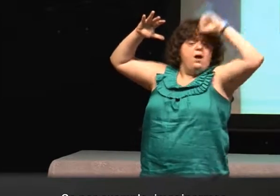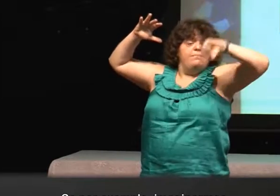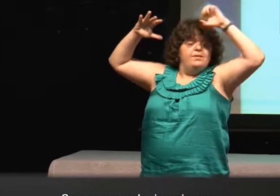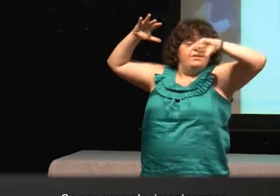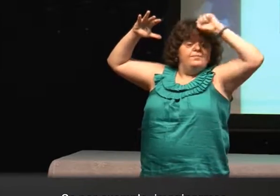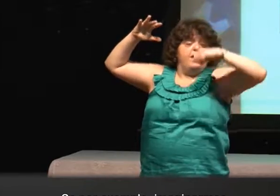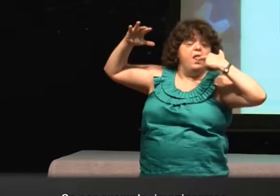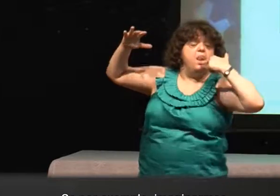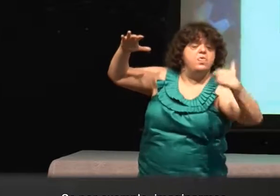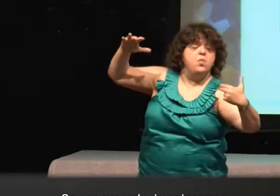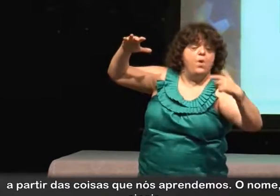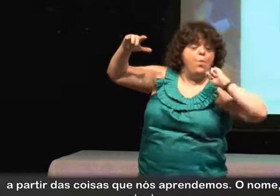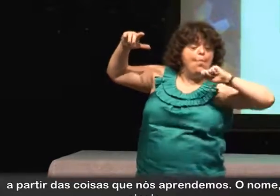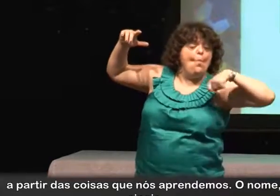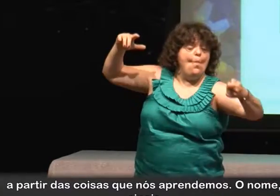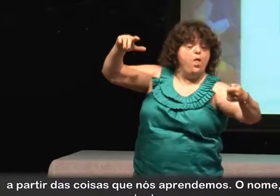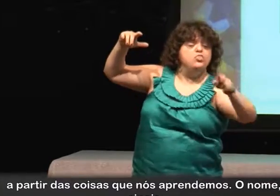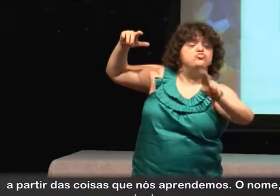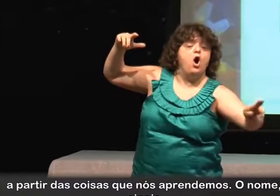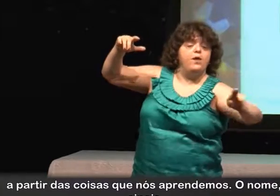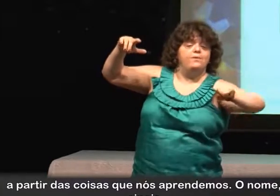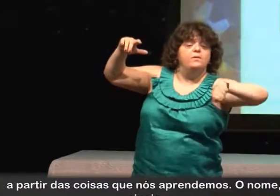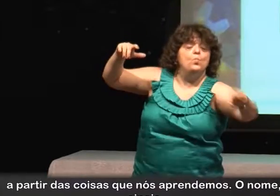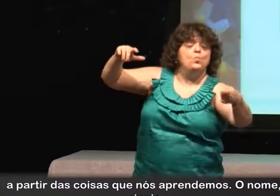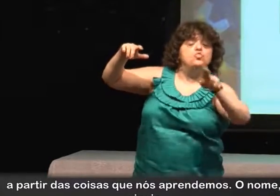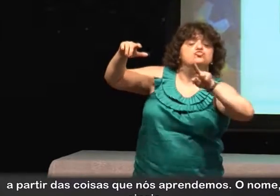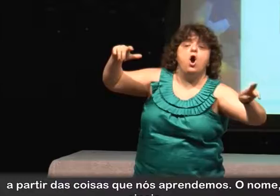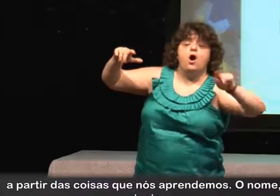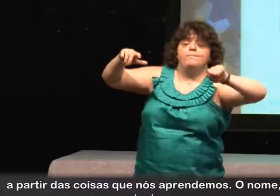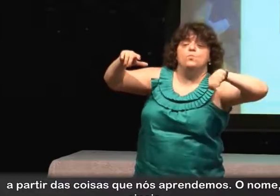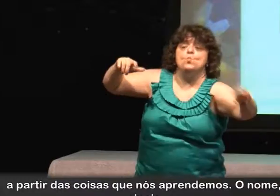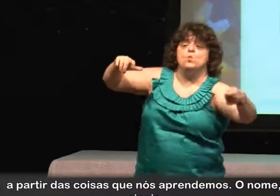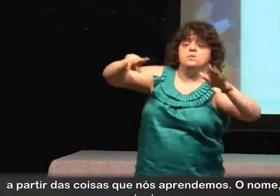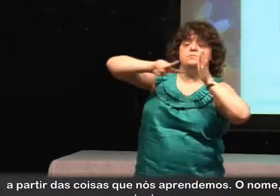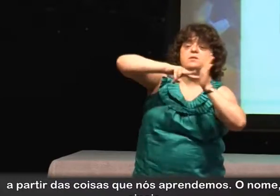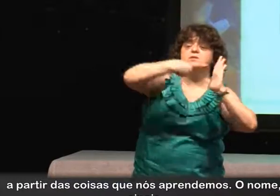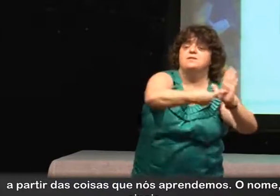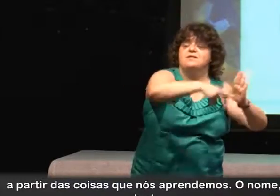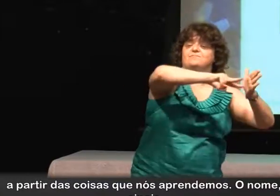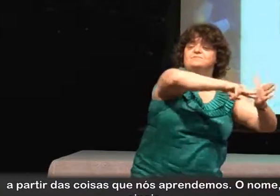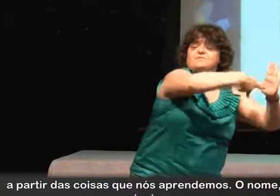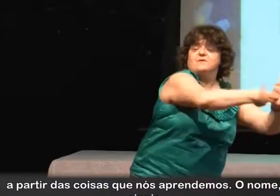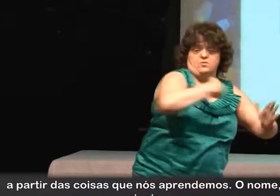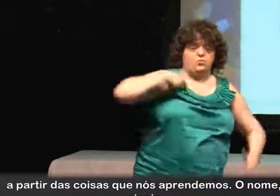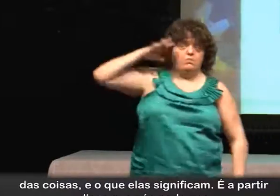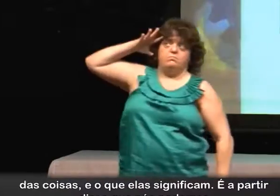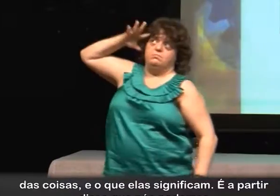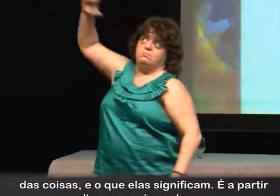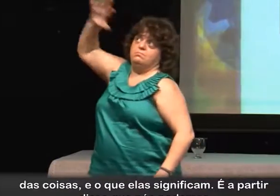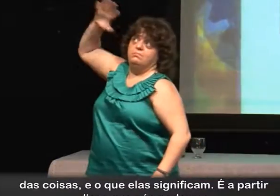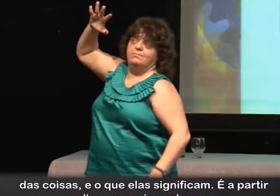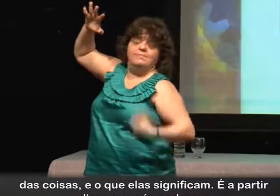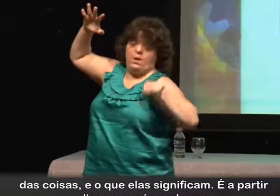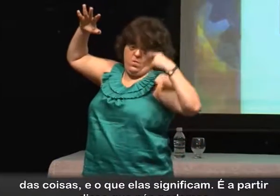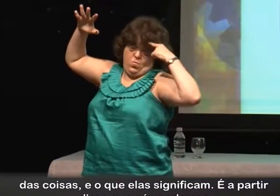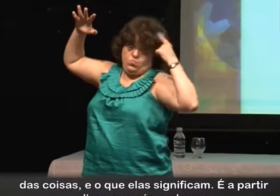imaginarmos, pensarmos, pensamos a partir das coisas que nós aprendemos, o nome, os sinais das coisas e o que elas significam.